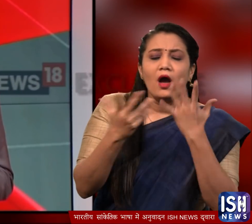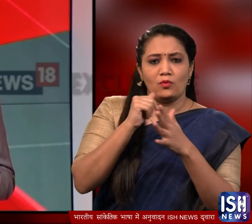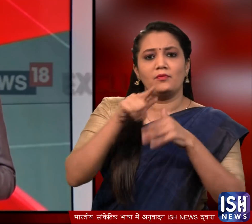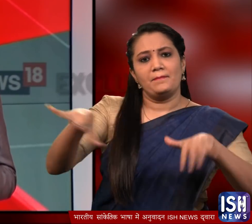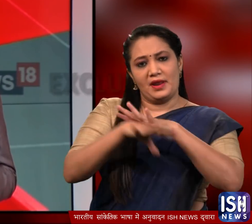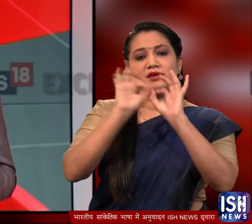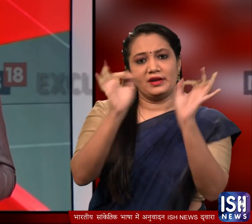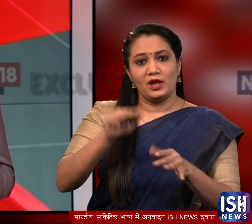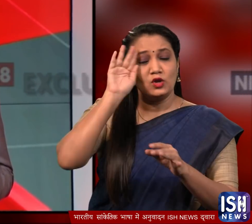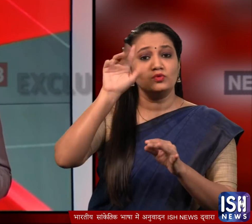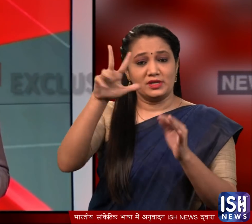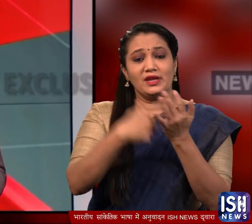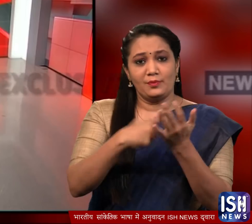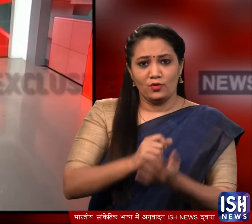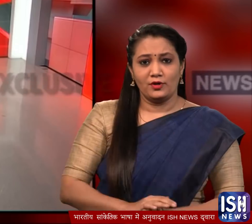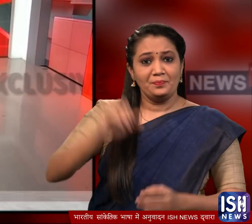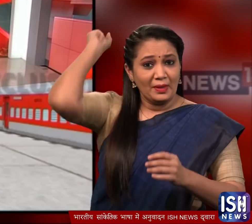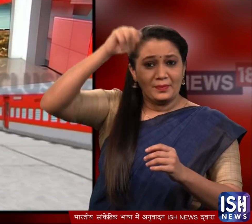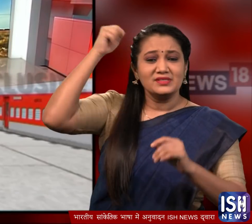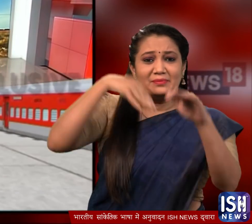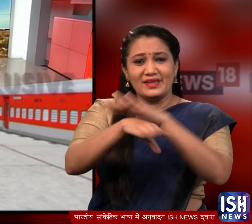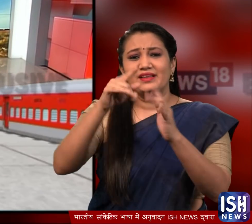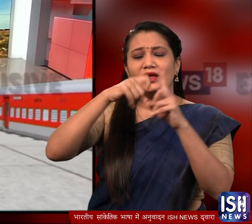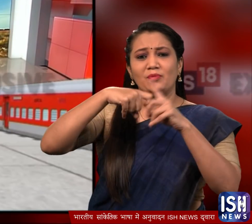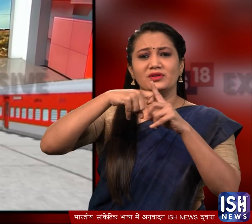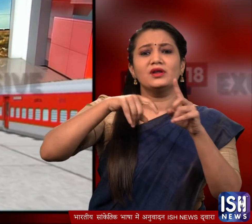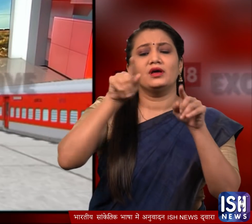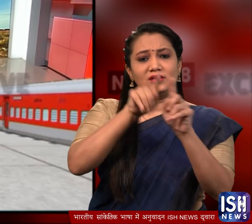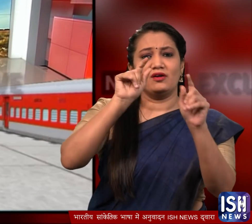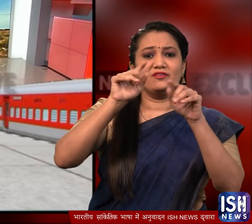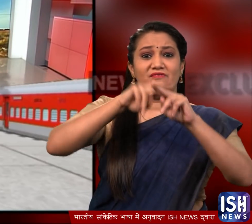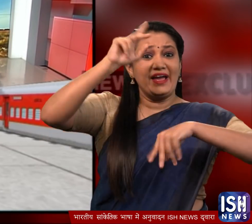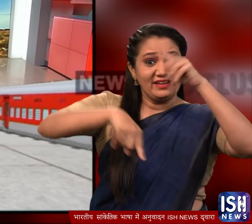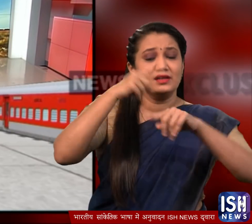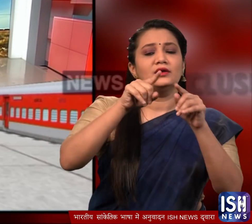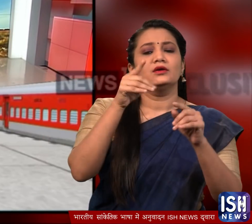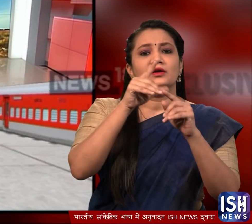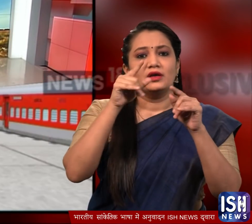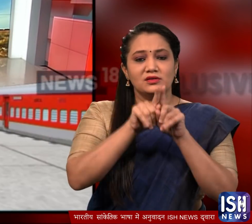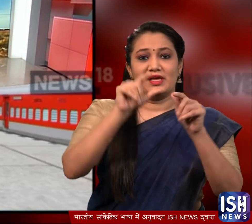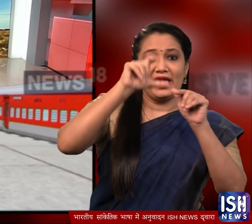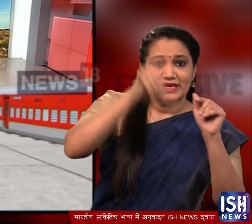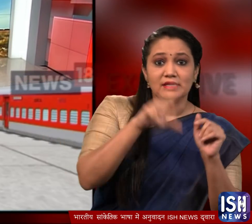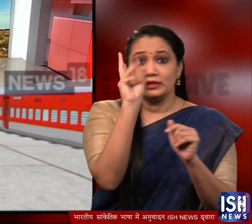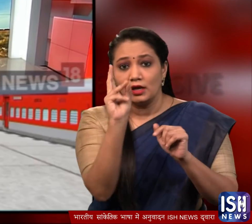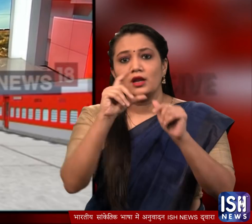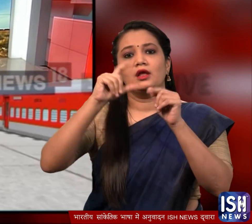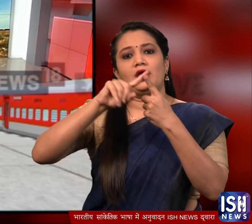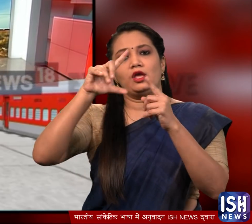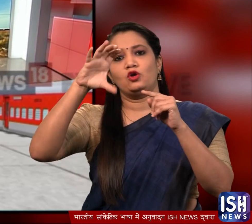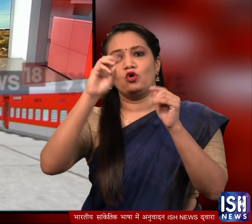ली है। न्यूज़ 18 के चंदन जजवाड़े की रिपोर्ट है कि पंजाब में कपूरथला की रेल कोच फैक्ट्री में AC 3 इकोनॉमी कोच तैयार किया